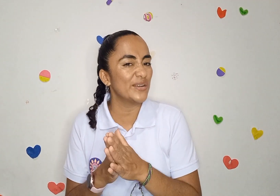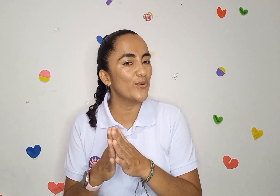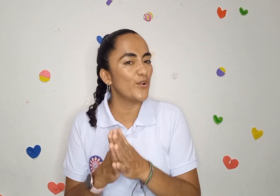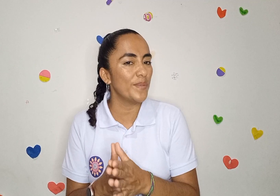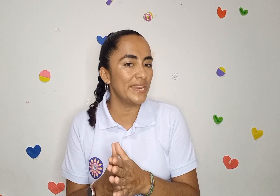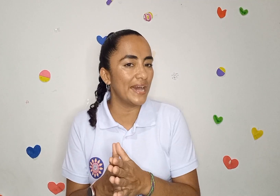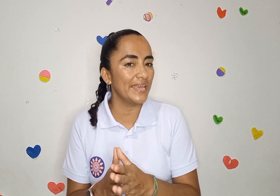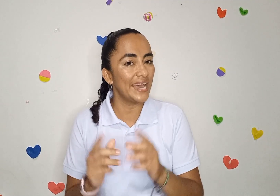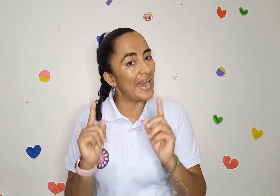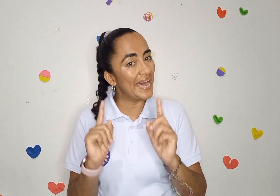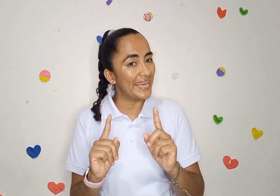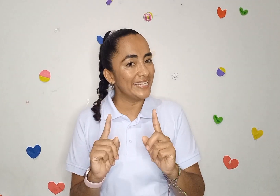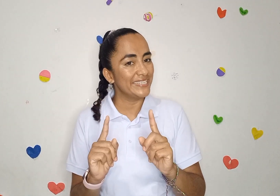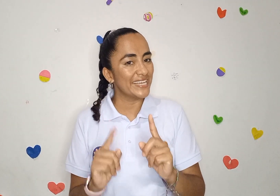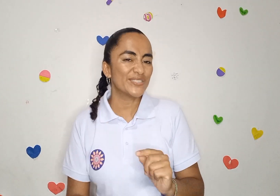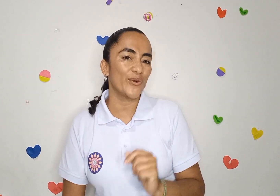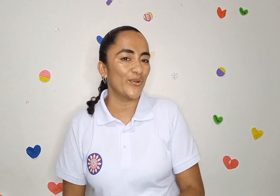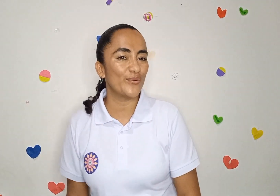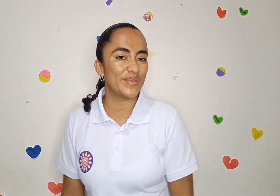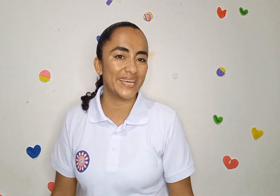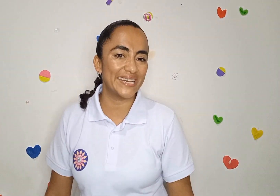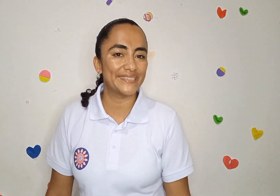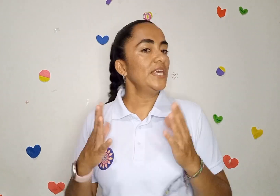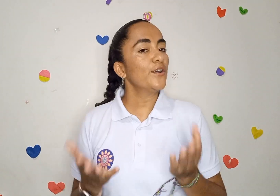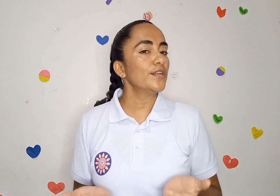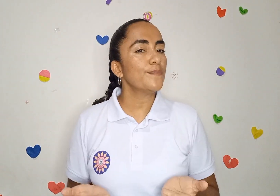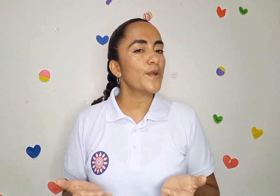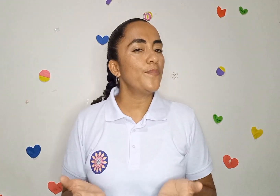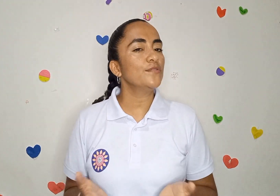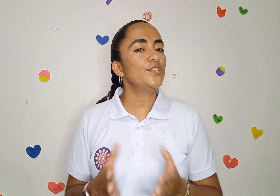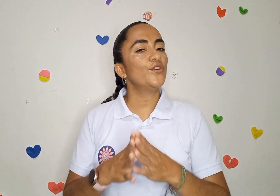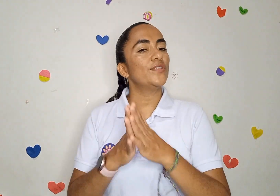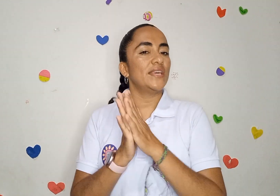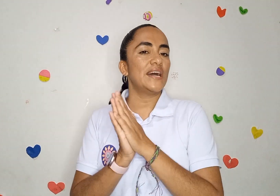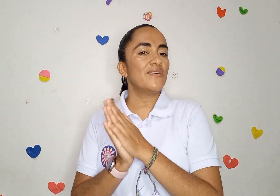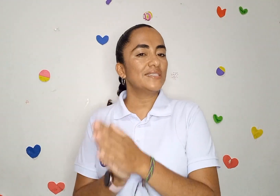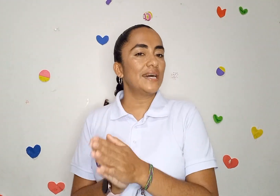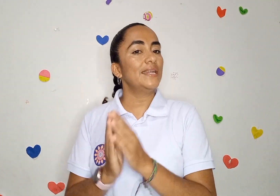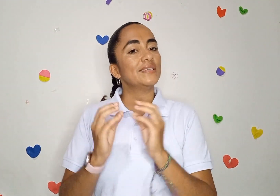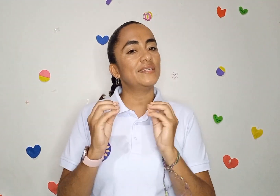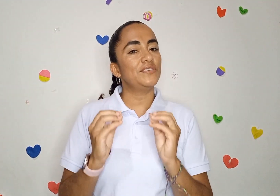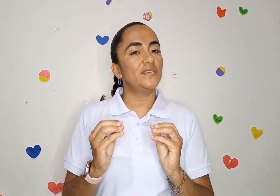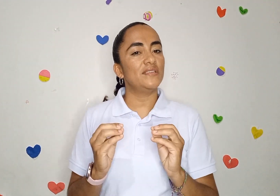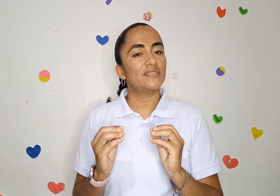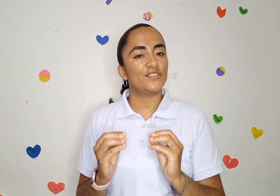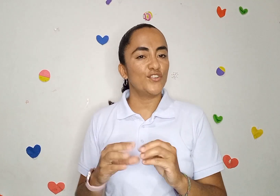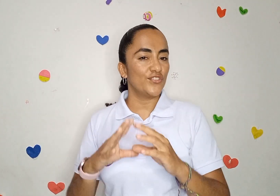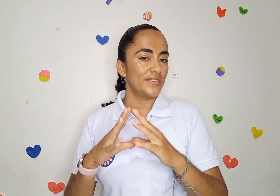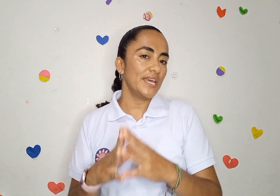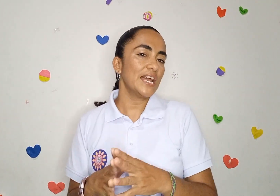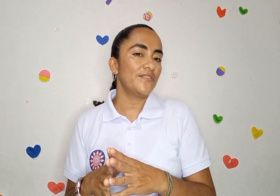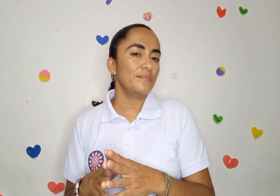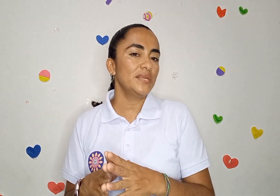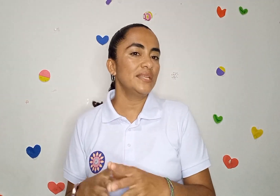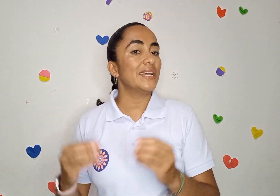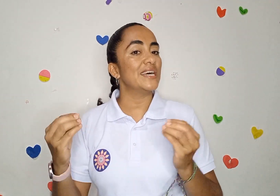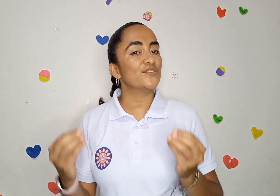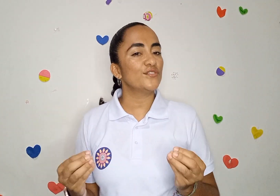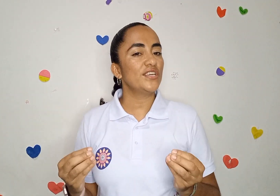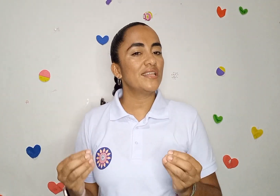un homenaje a la niñez colombiana. Y con el propósito de avanzar en la sensibilización de la familia, la sociedad